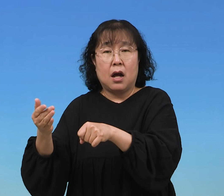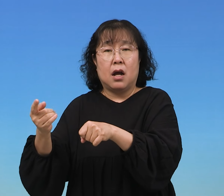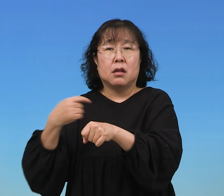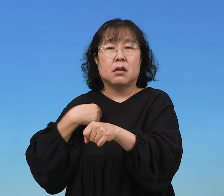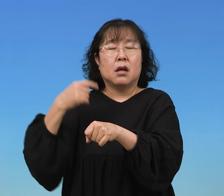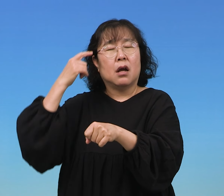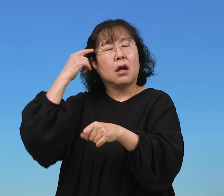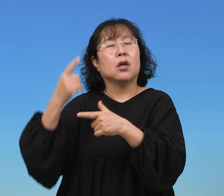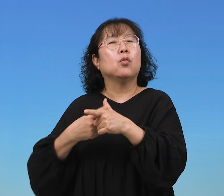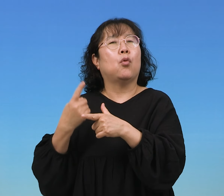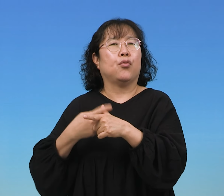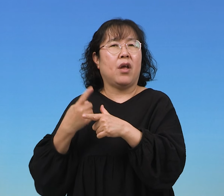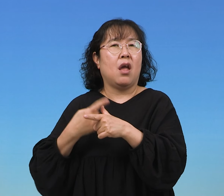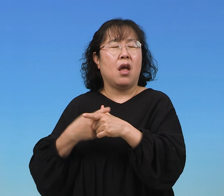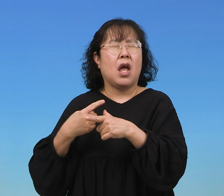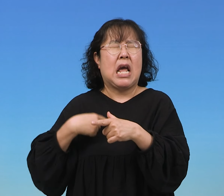거거든요.